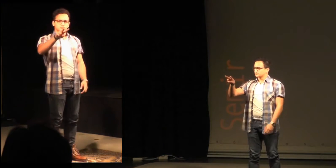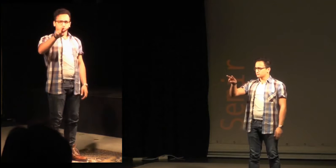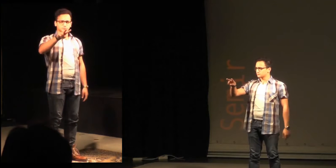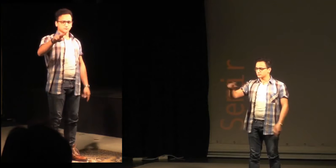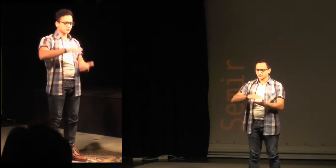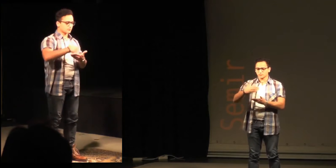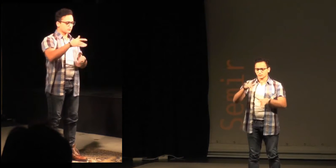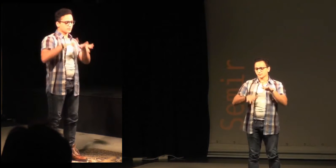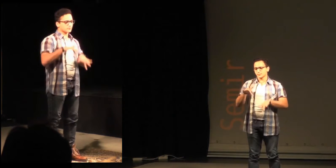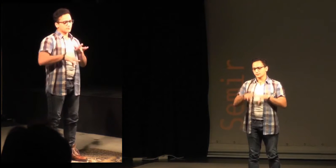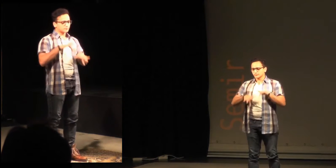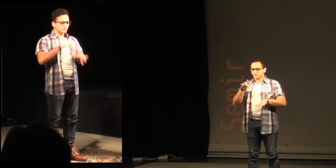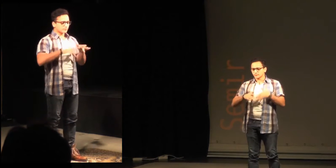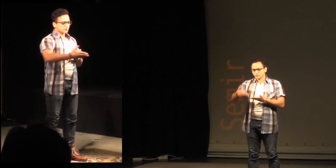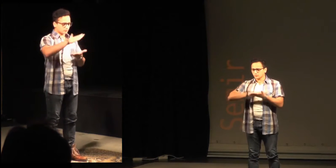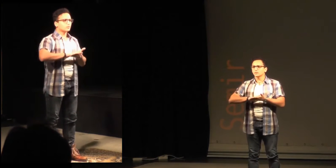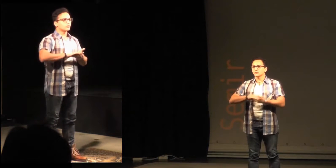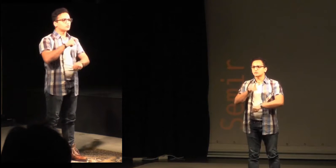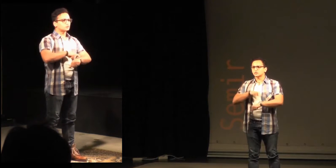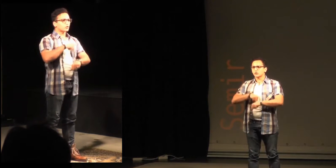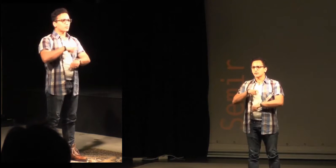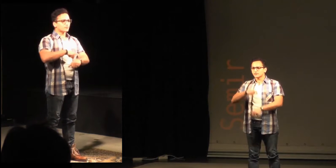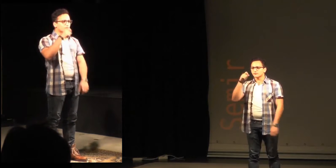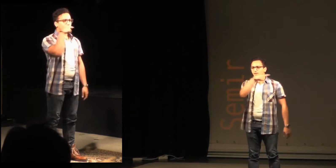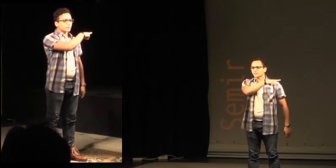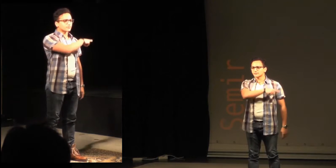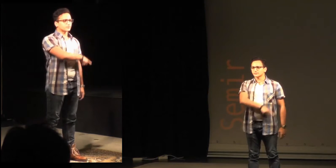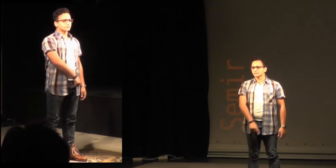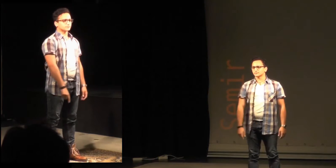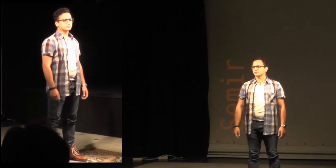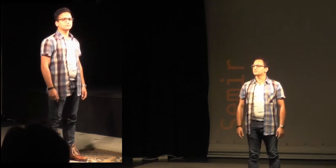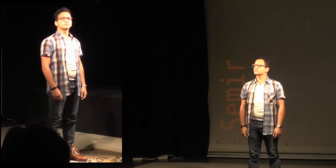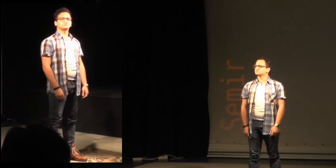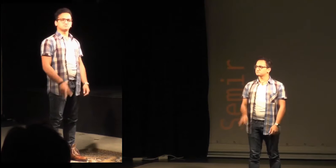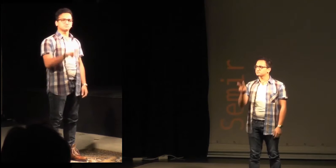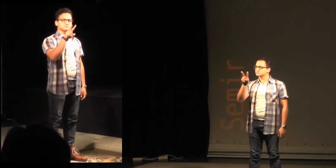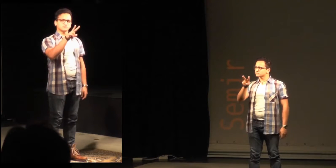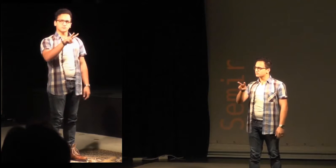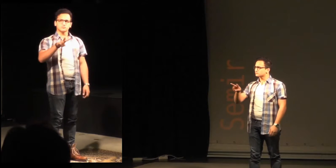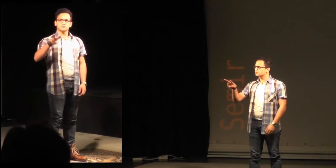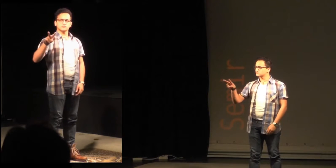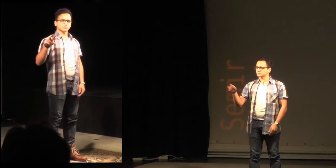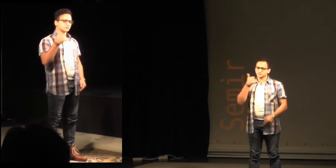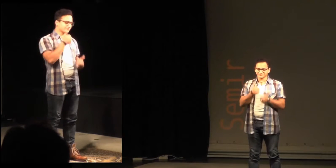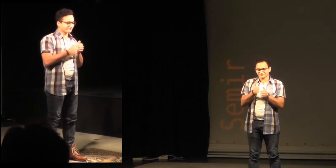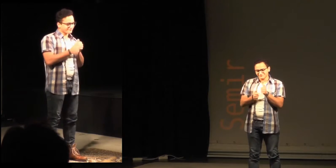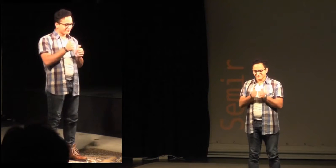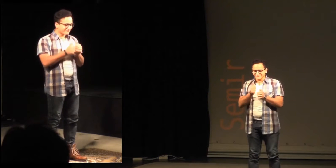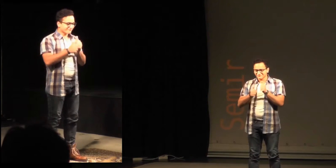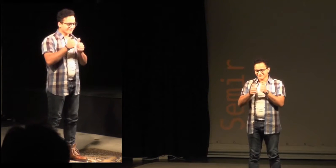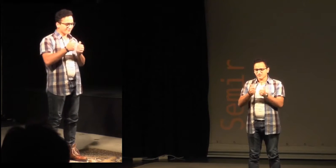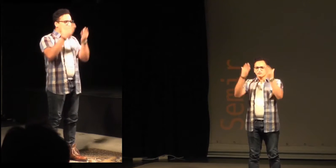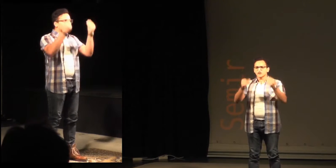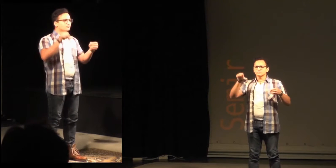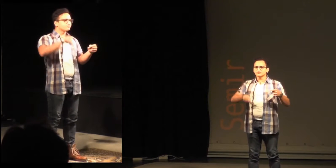Ein Zug fährt auf einem Gleis. Ich sehe Leute. Einer sitzt am Laptop, verpasst